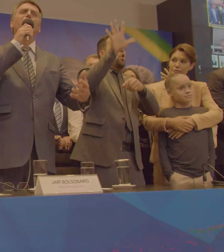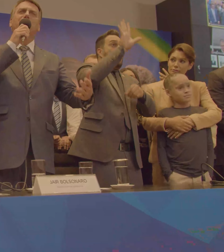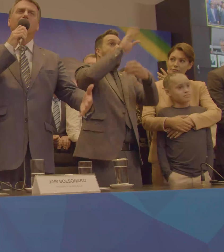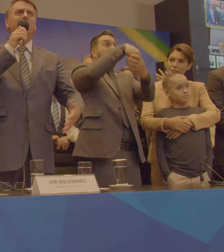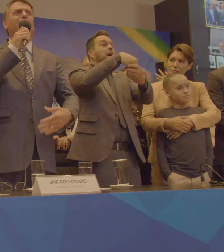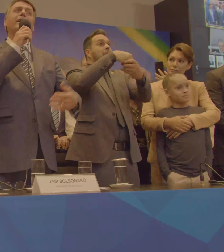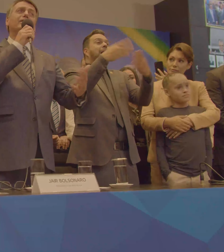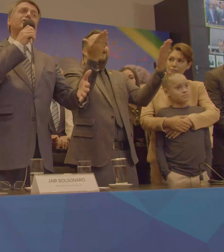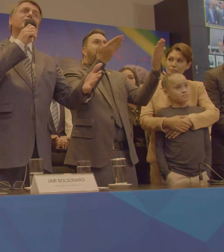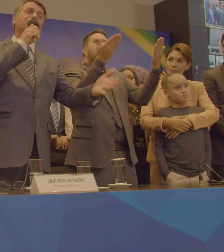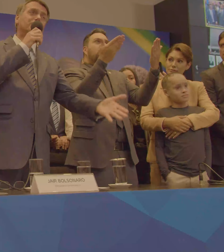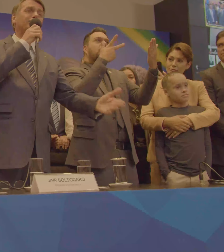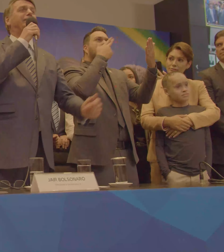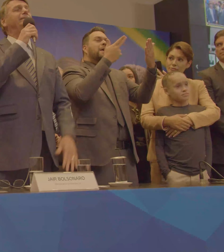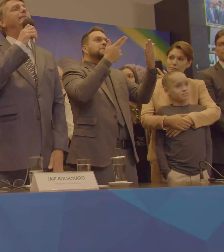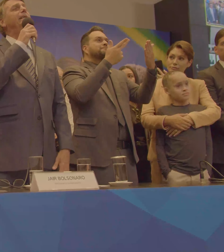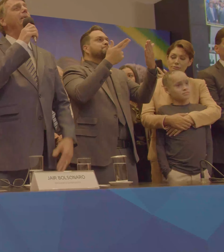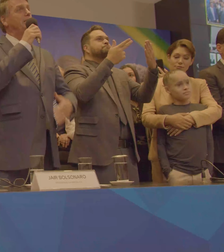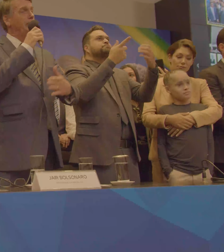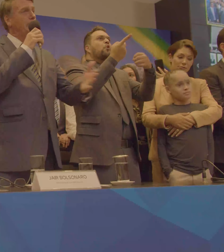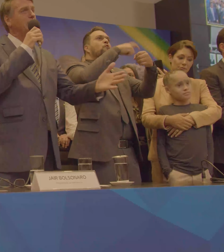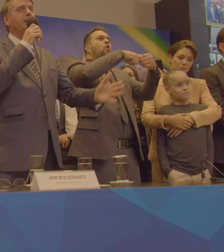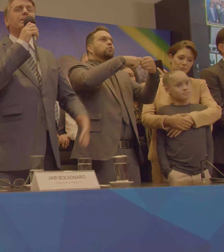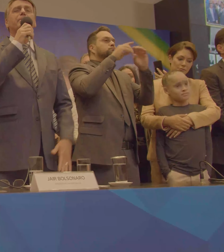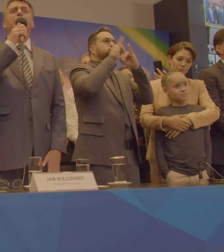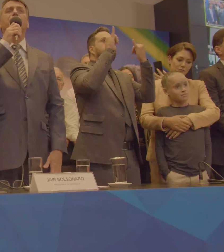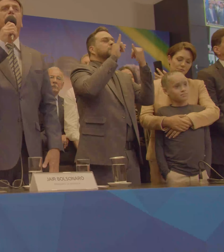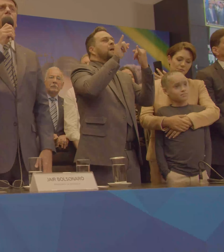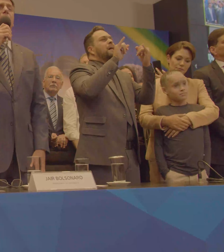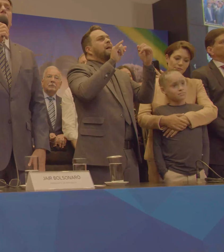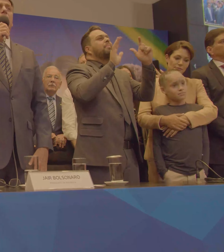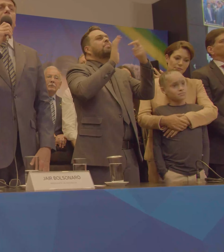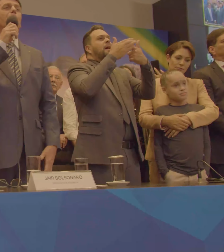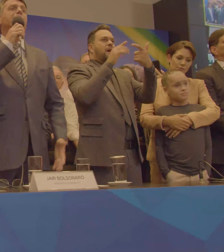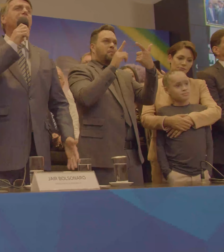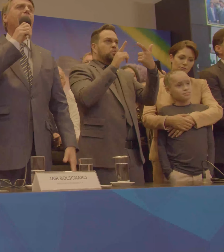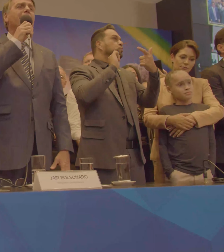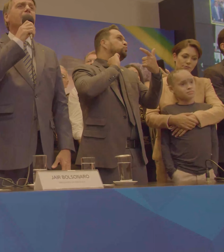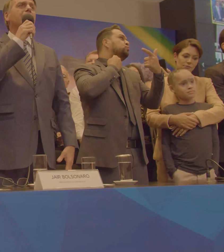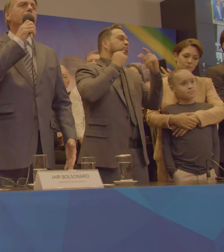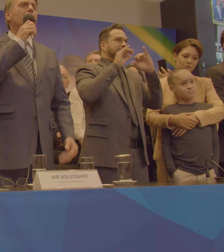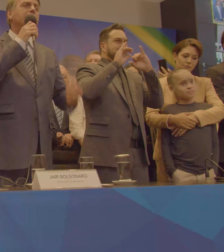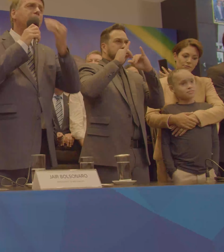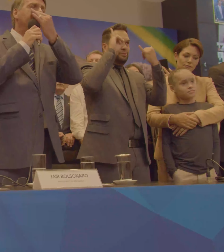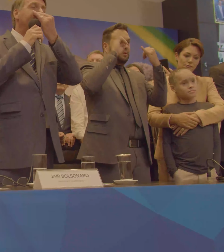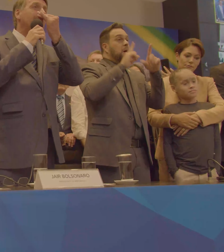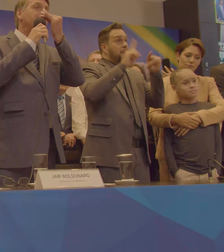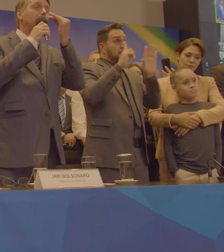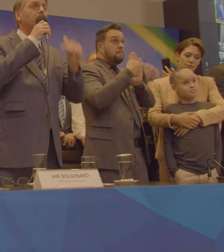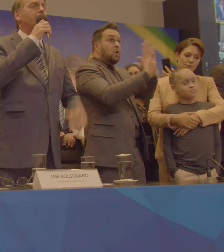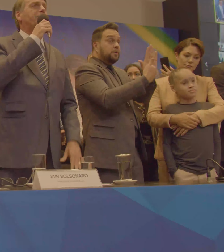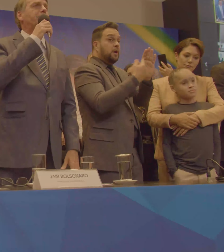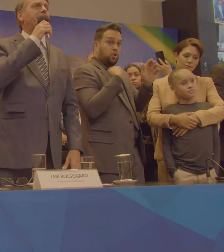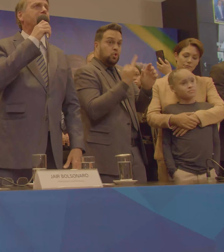estão voltando à energia suja, né, que é o linguajar que sempre se usou, mostrar que nós aqui